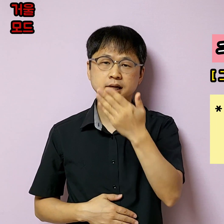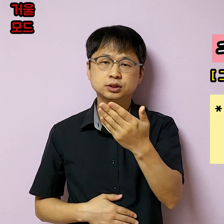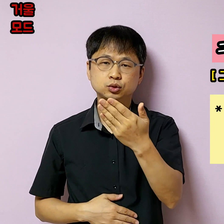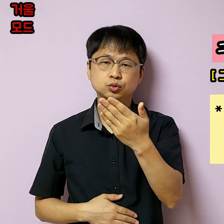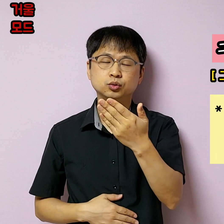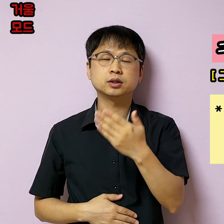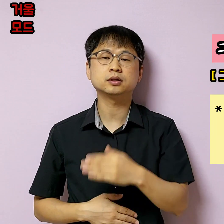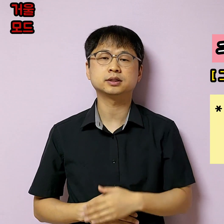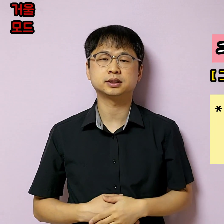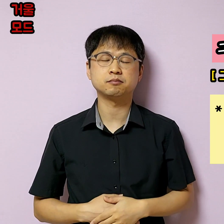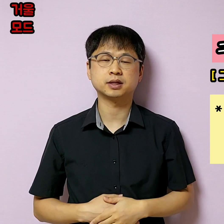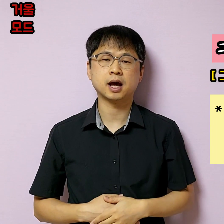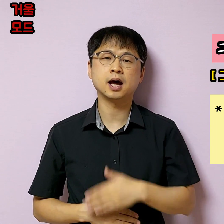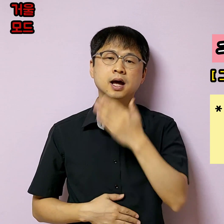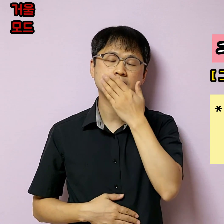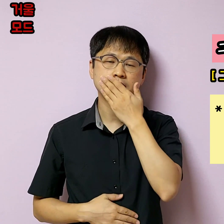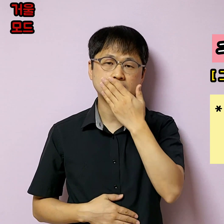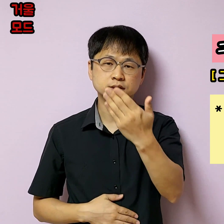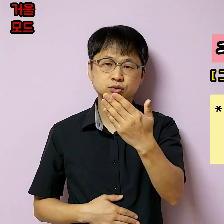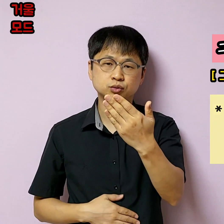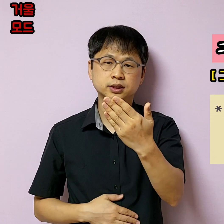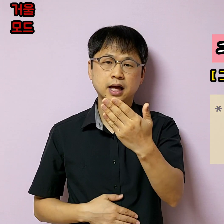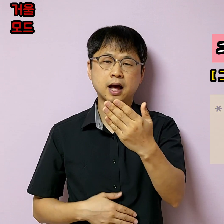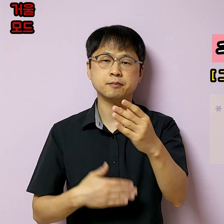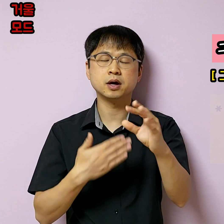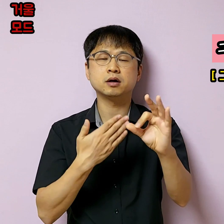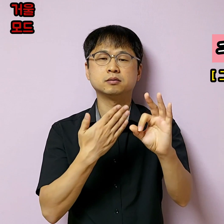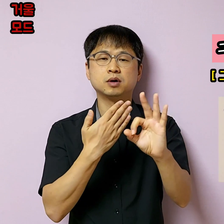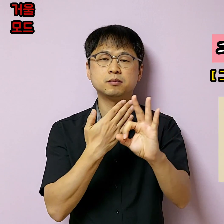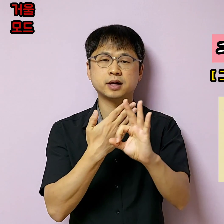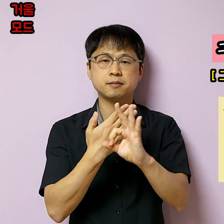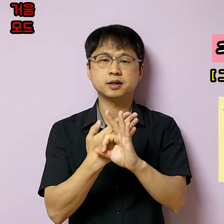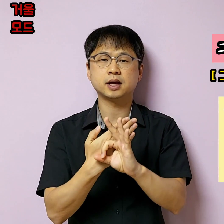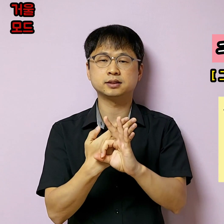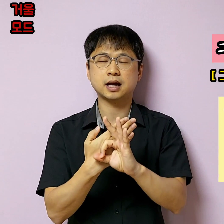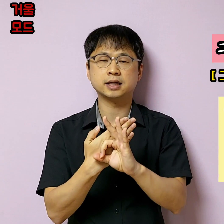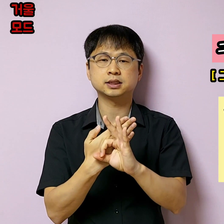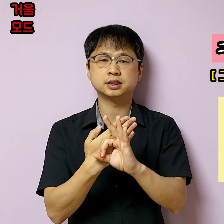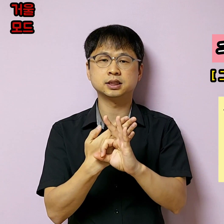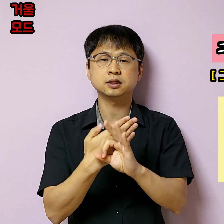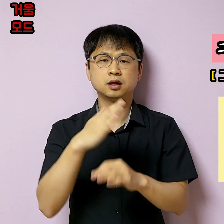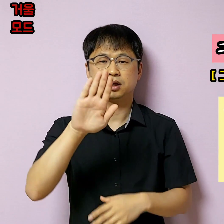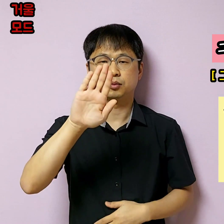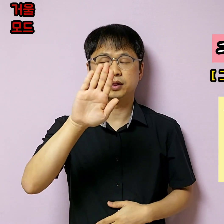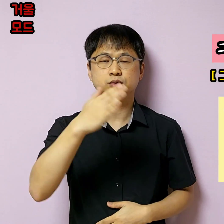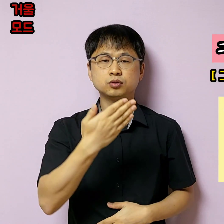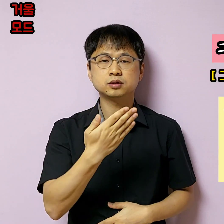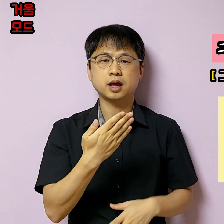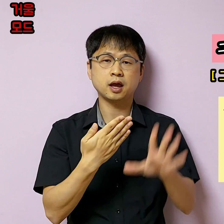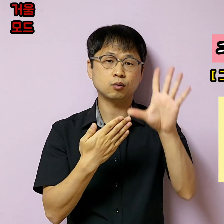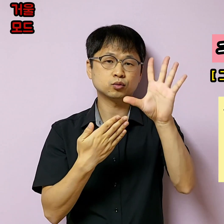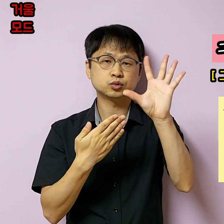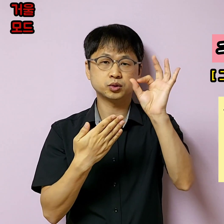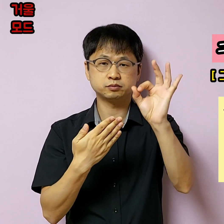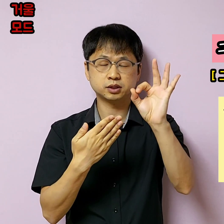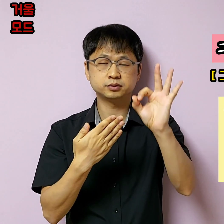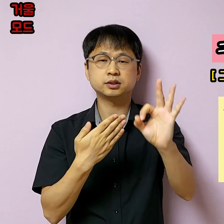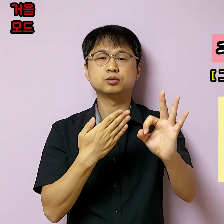할 수 이런 뜻이 됩니다. 할 수 있다면, 뭐뭐라면 하는 가정은 왼손 등에 오른손 엄지검지를